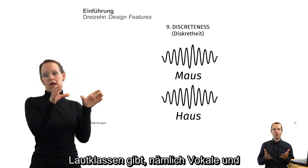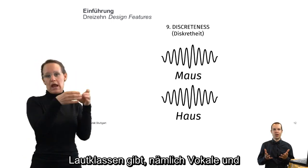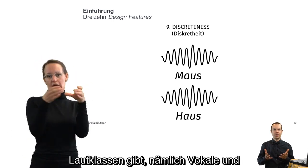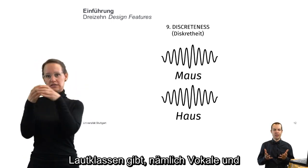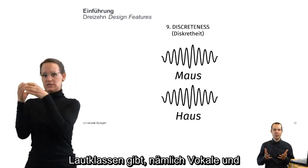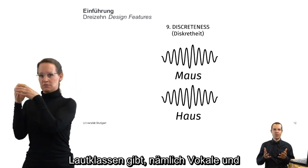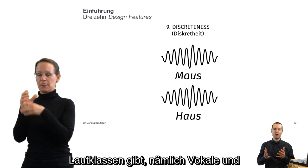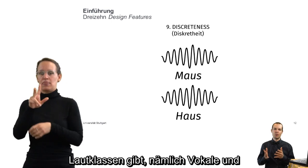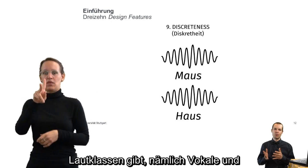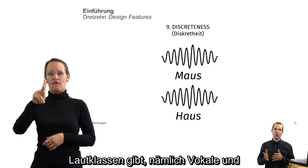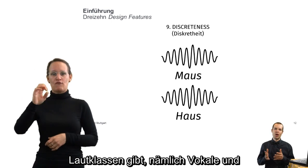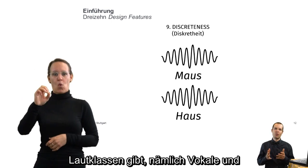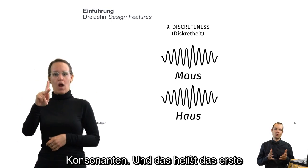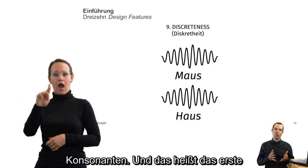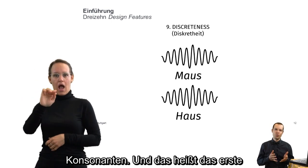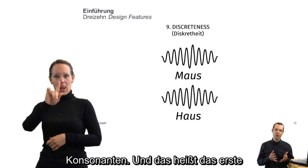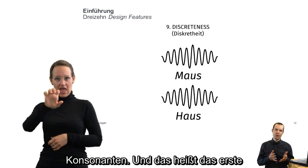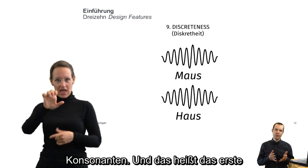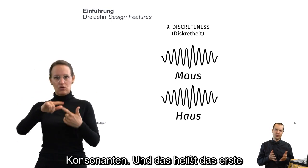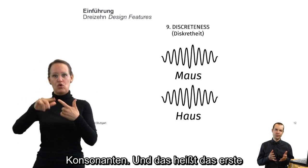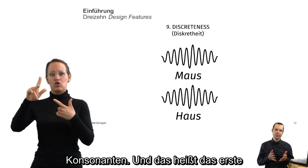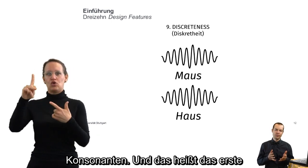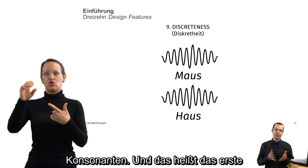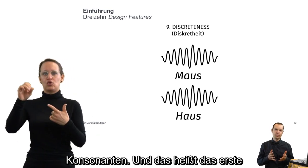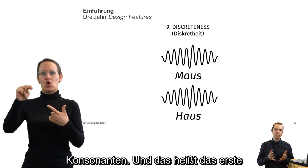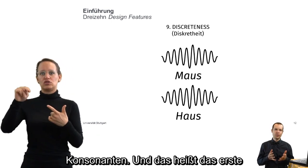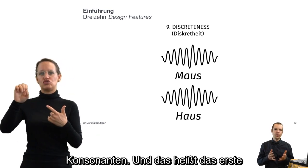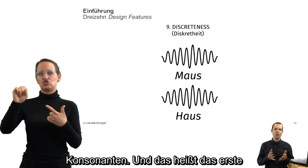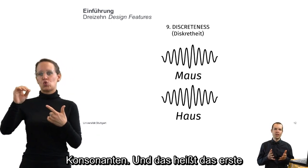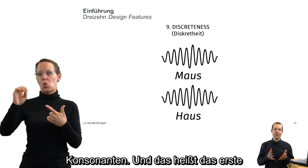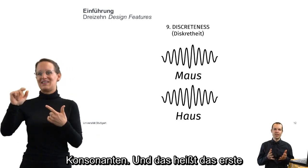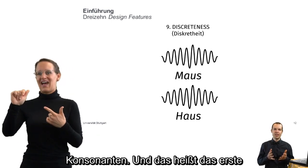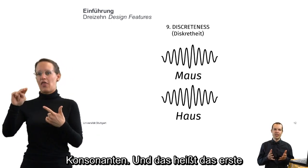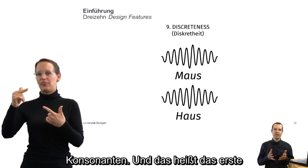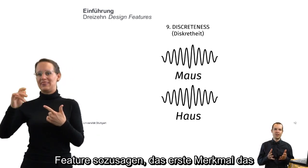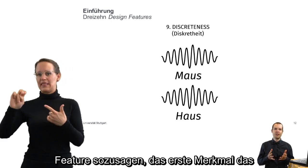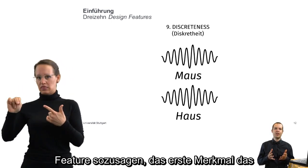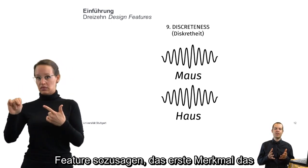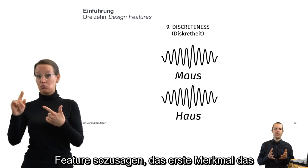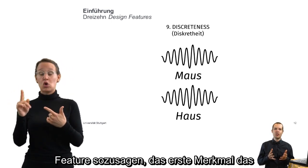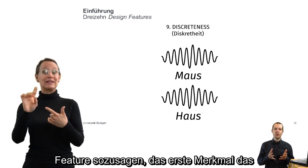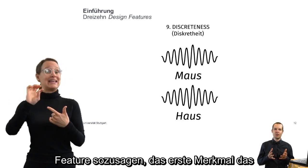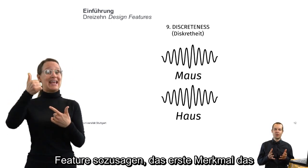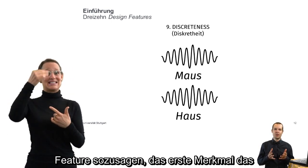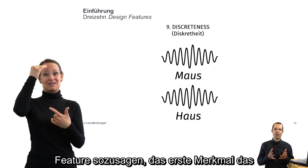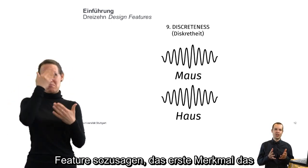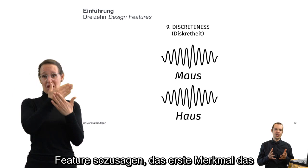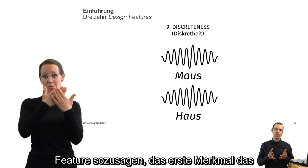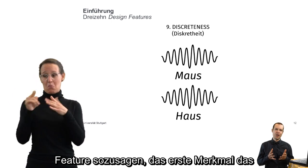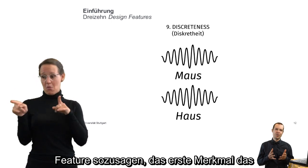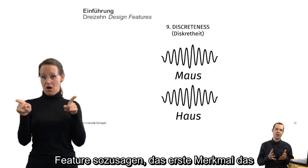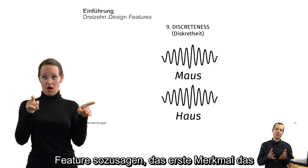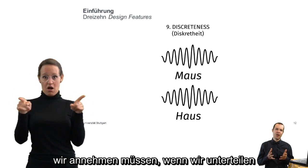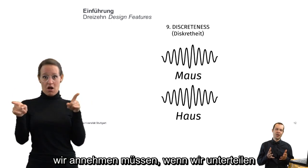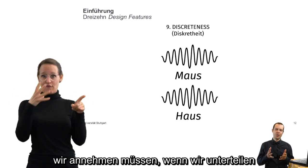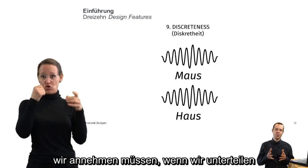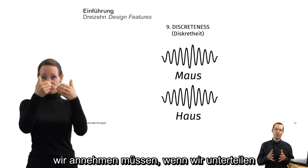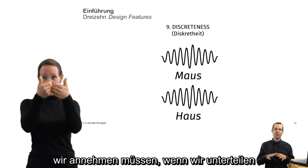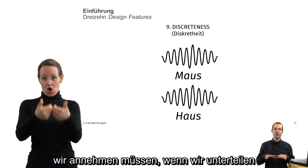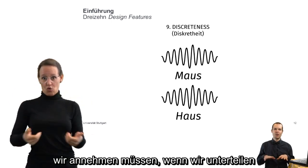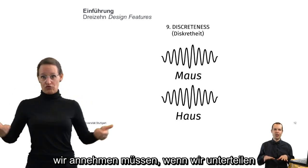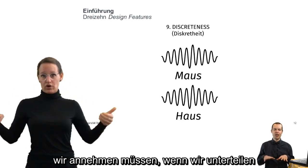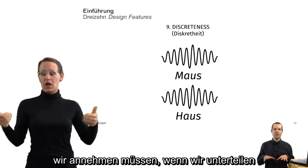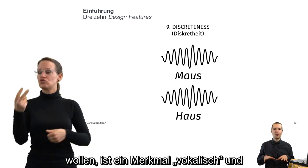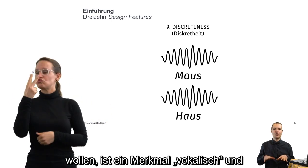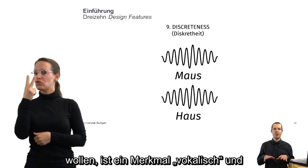Lautklassen gibt, nämlich Vokal und Konsonanten. Und das heißt, das erste Feature sozusagen, das erste Merkmal, das wir annehmen